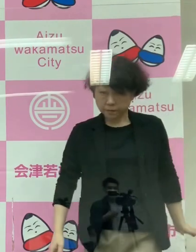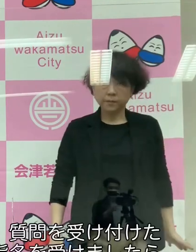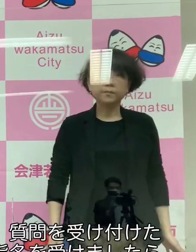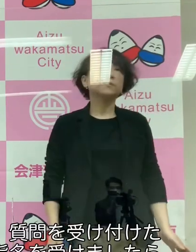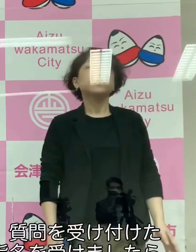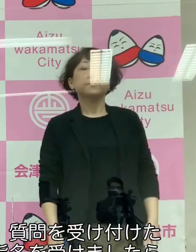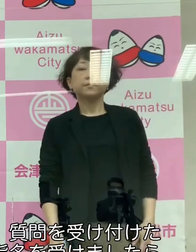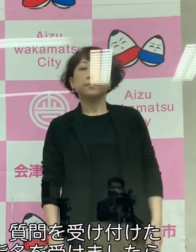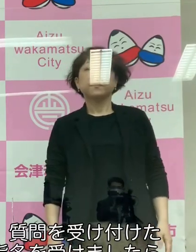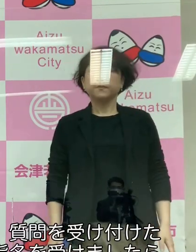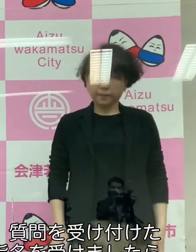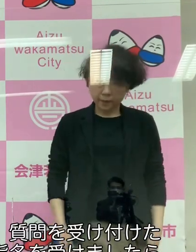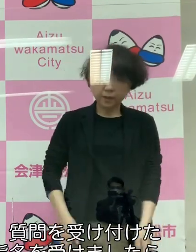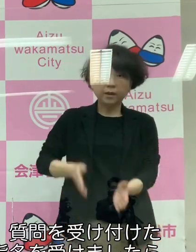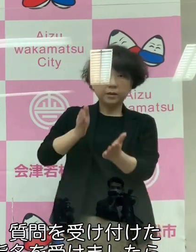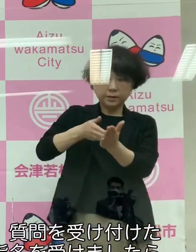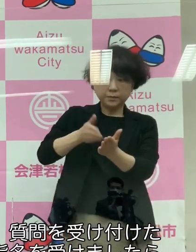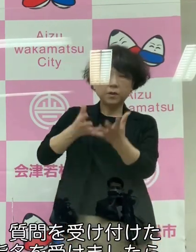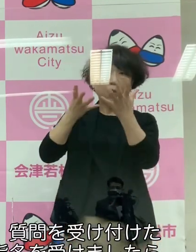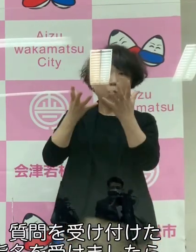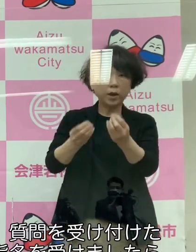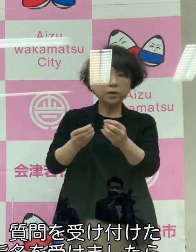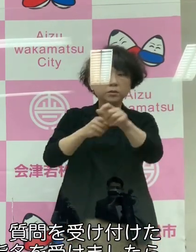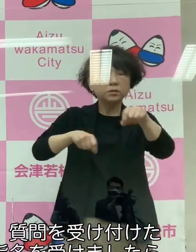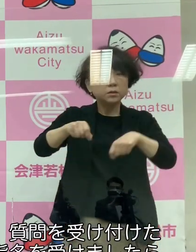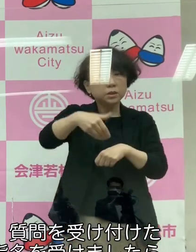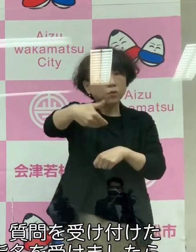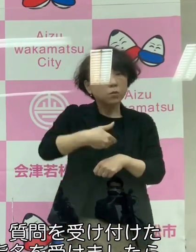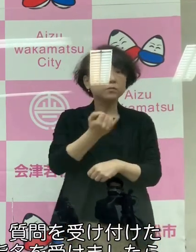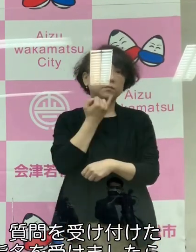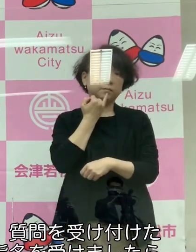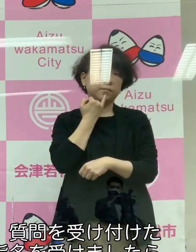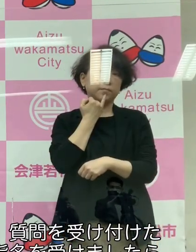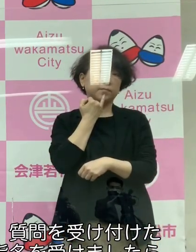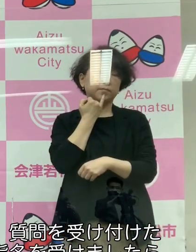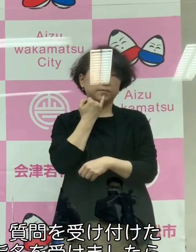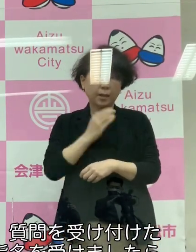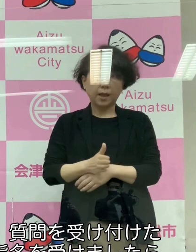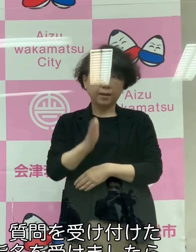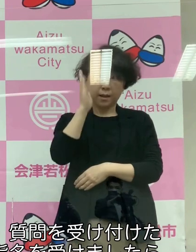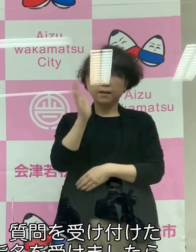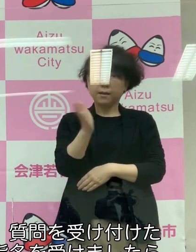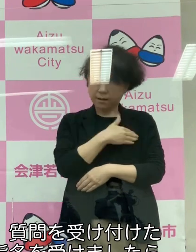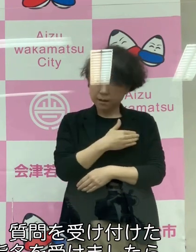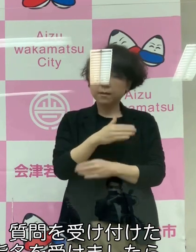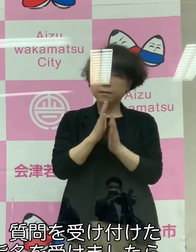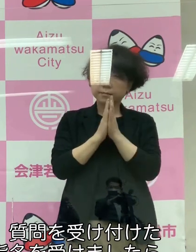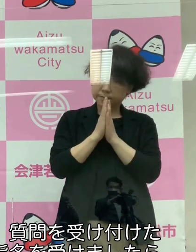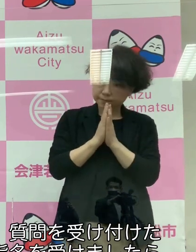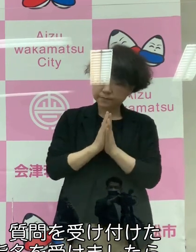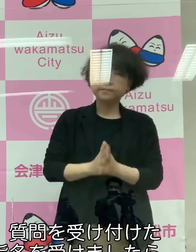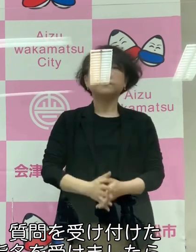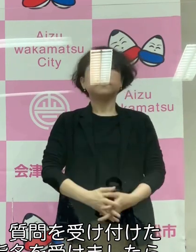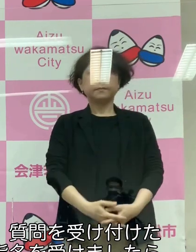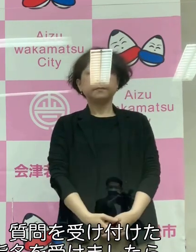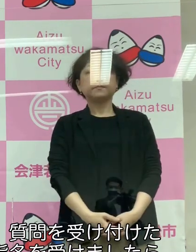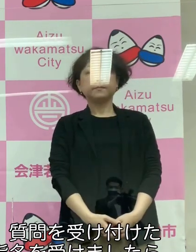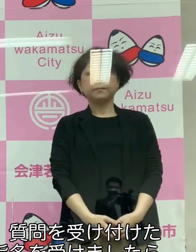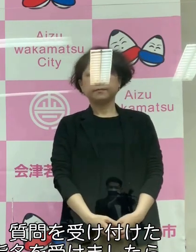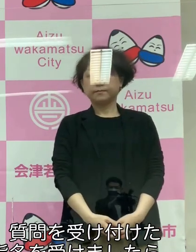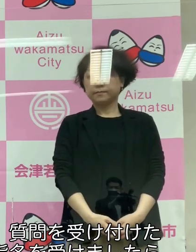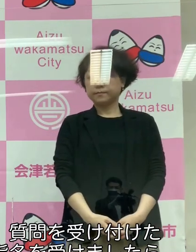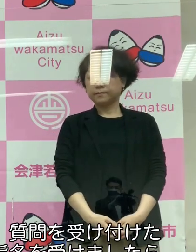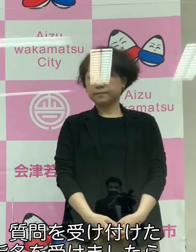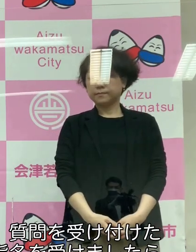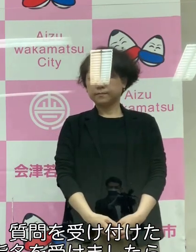説明が終わりましたので、皆様からご質問をお受けしたいと思います。もしも説明を受けましたら、会社の名前を